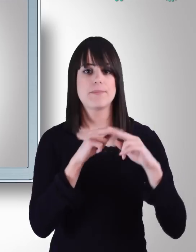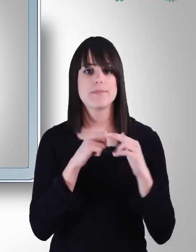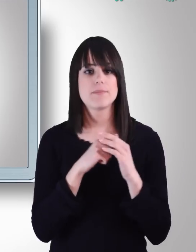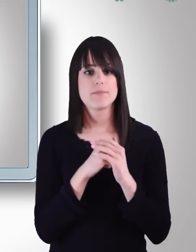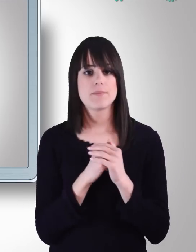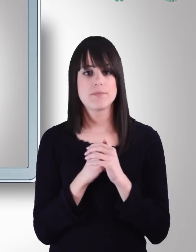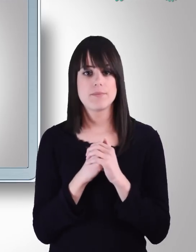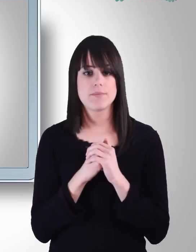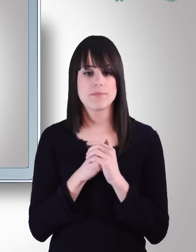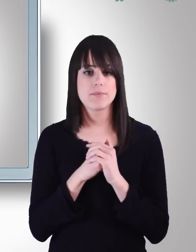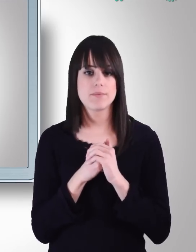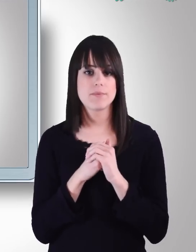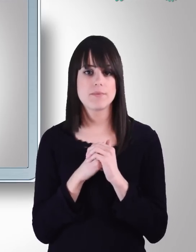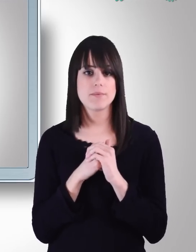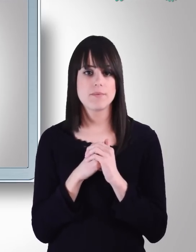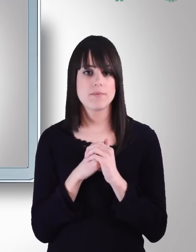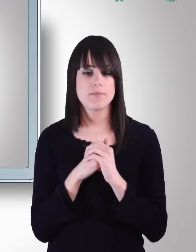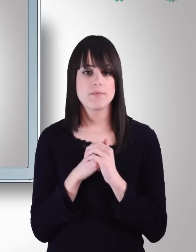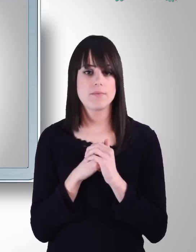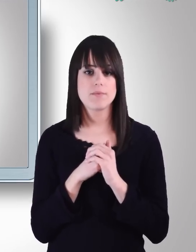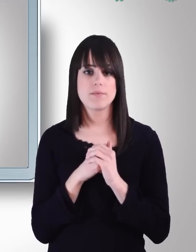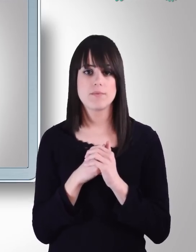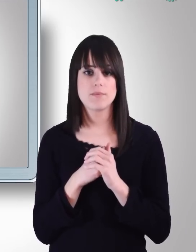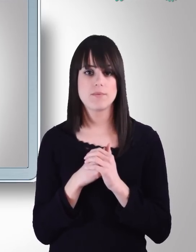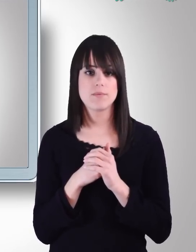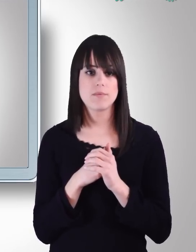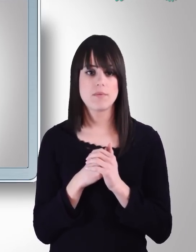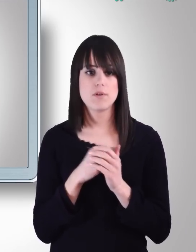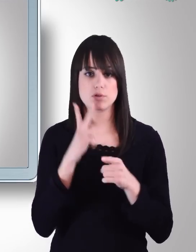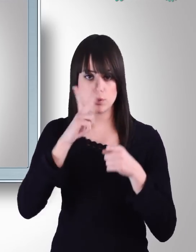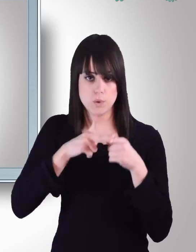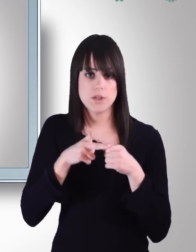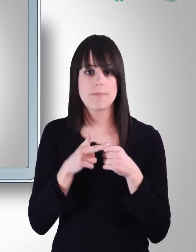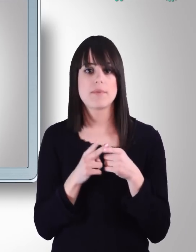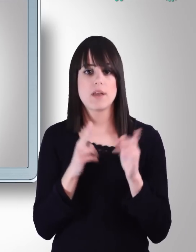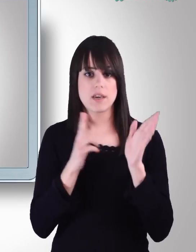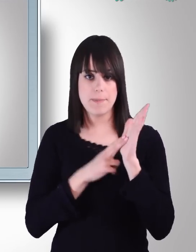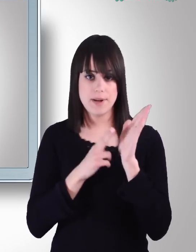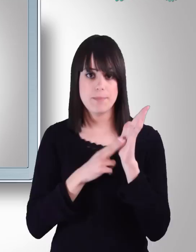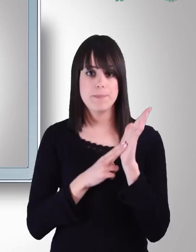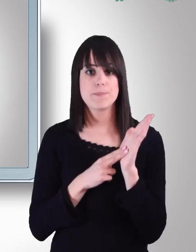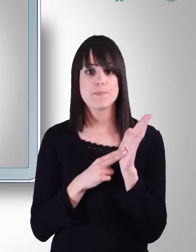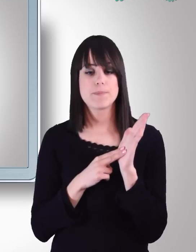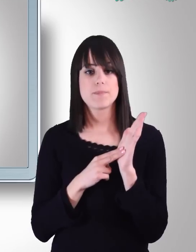Drugi primjer koji sam odabrala je $1 Dreams. U pitanju je ideja i